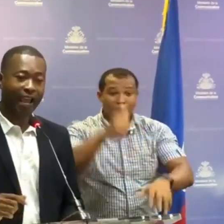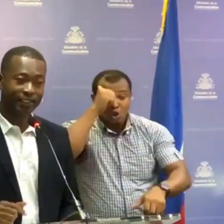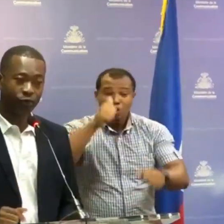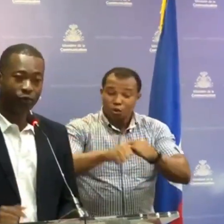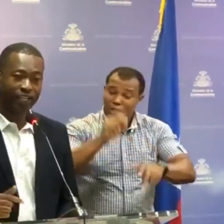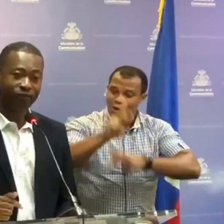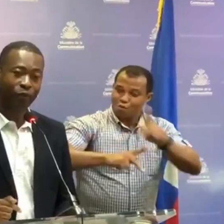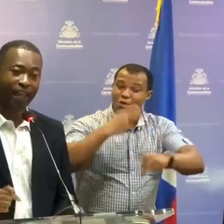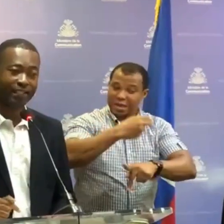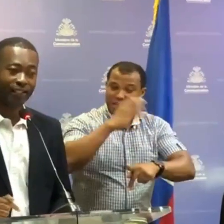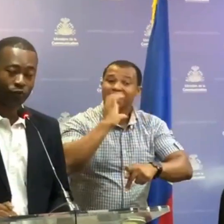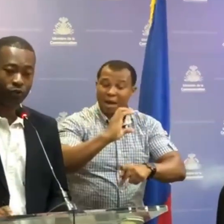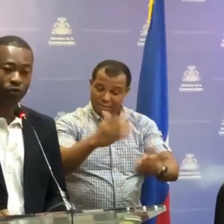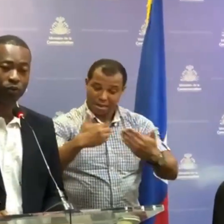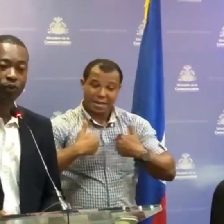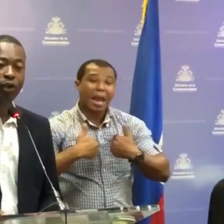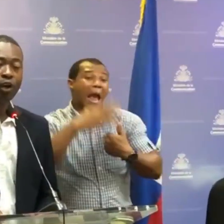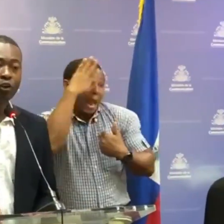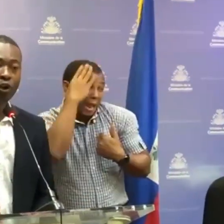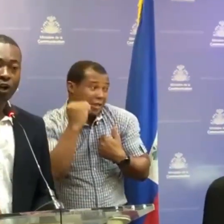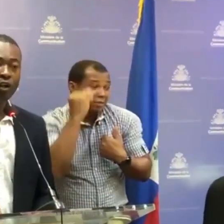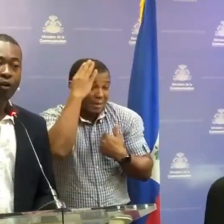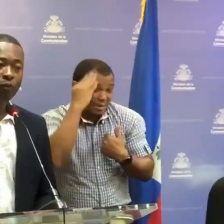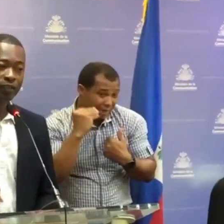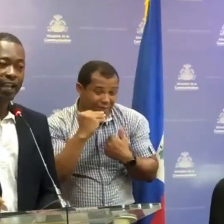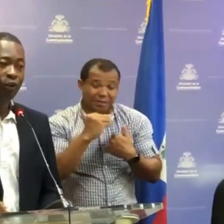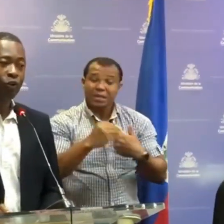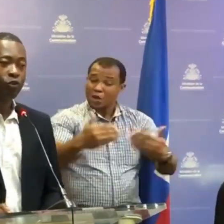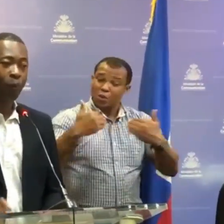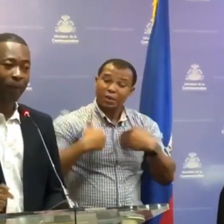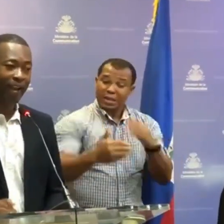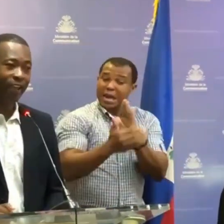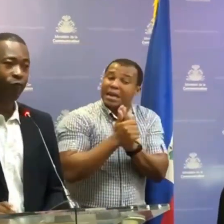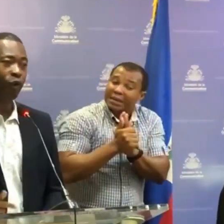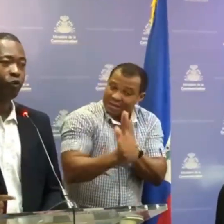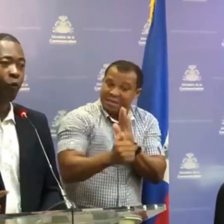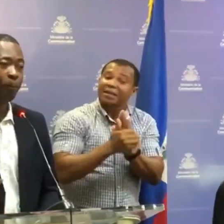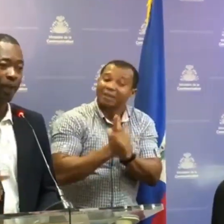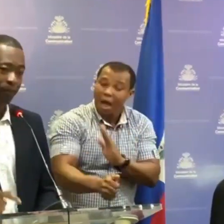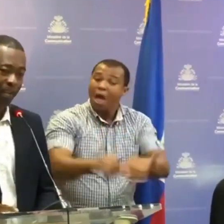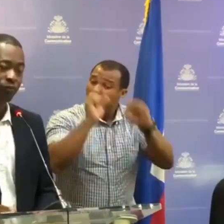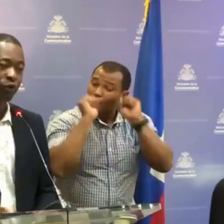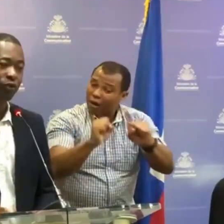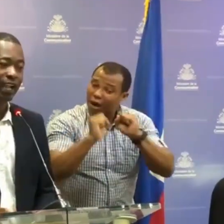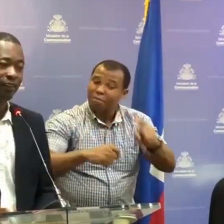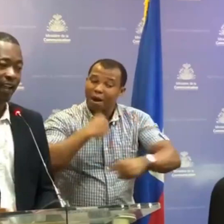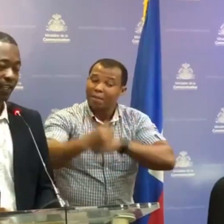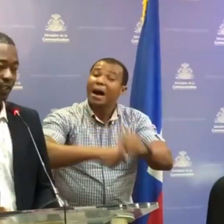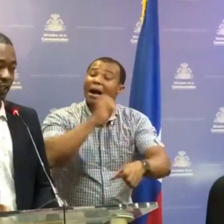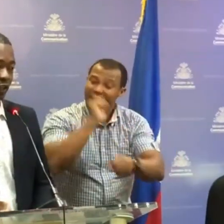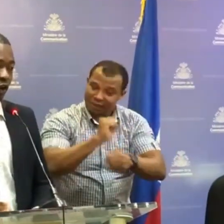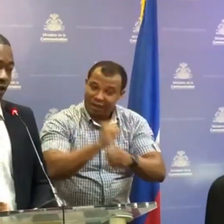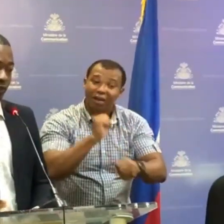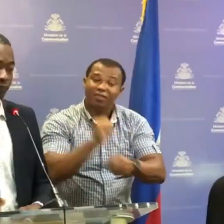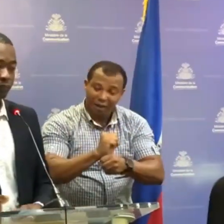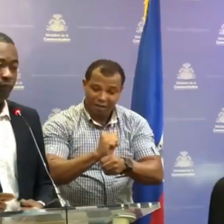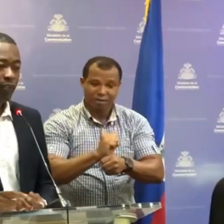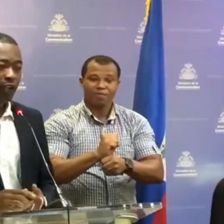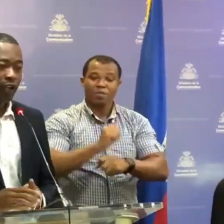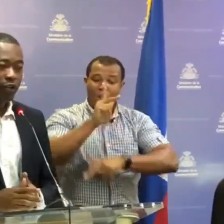vous avez des attitudes, vous développez des attitudes. Donc, vous avez prêt pour nous permettre de travailler.